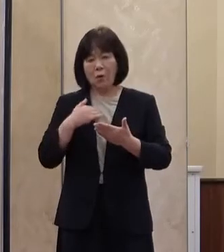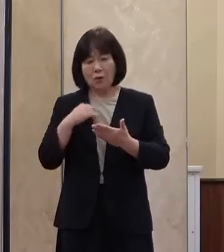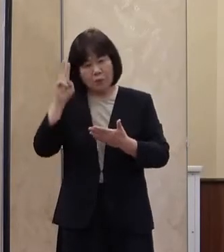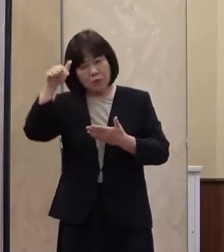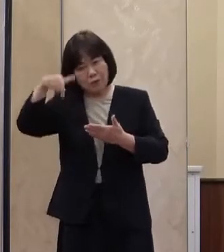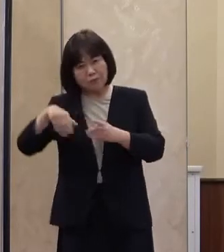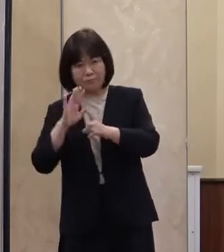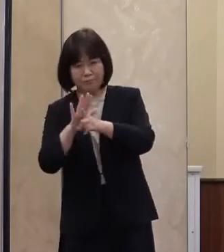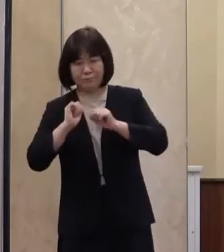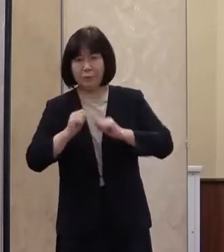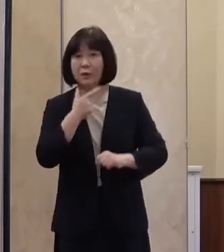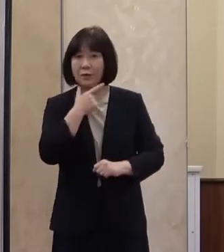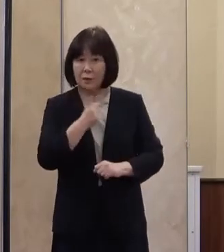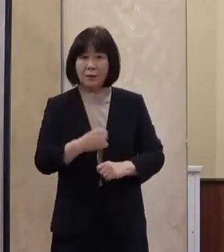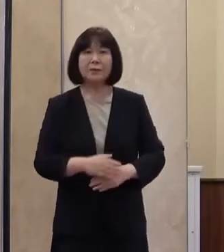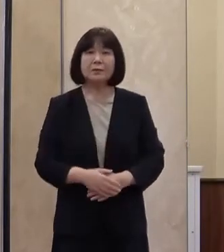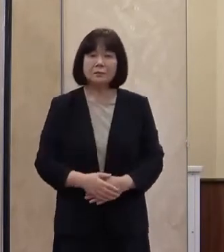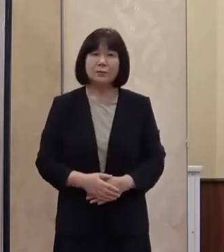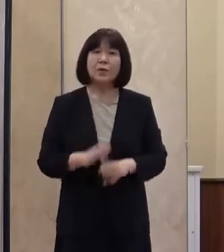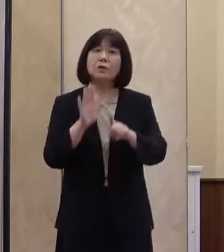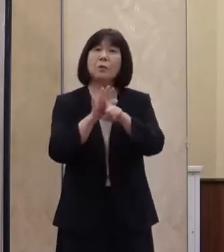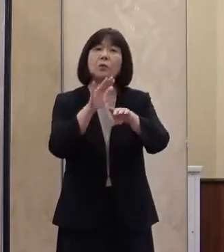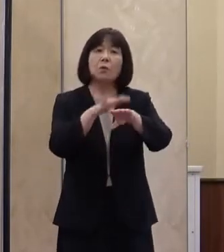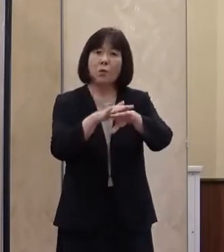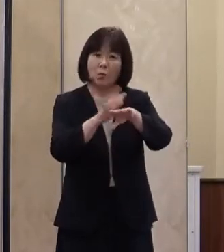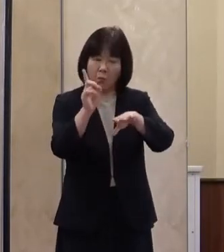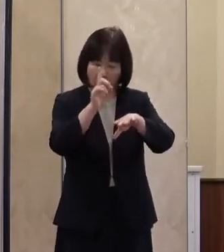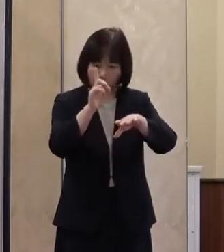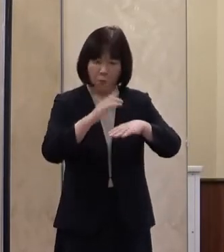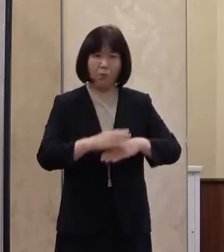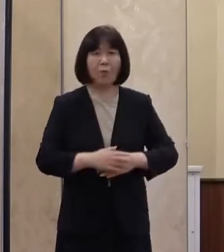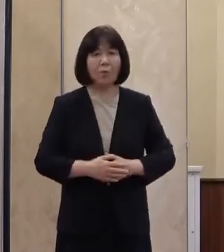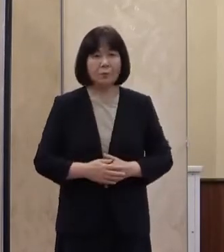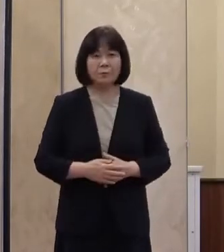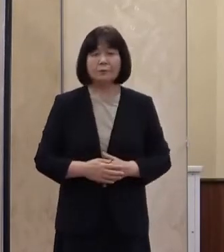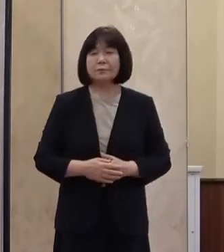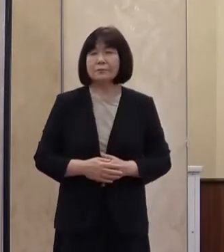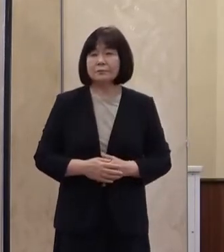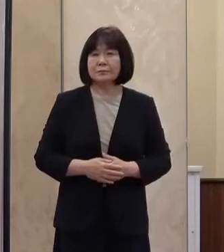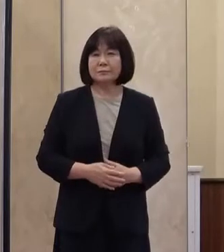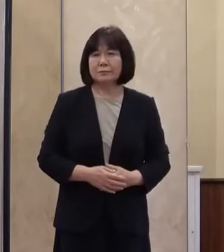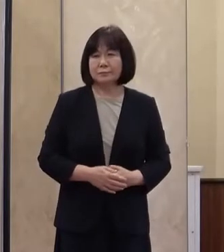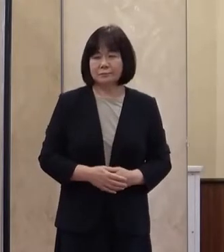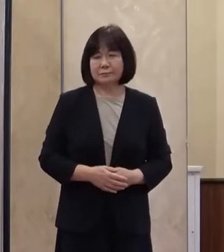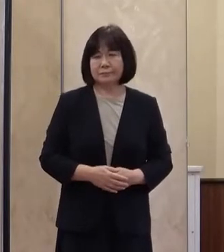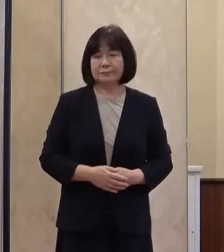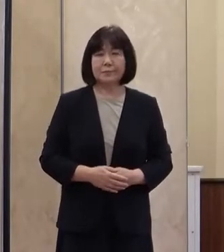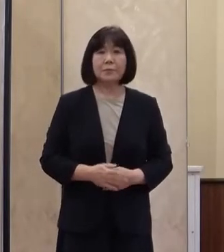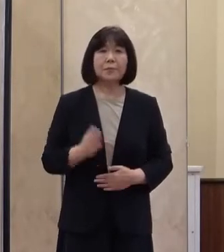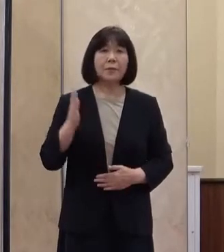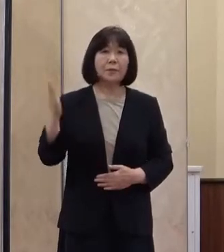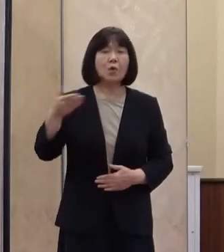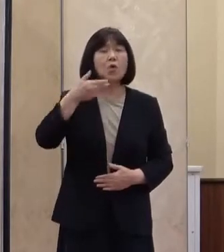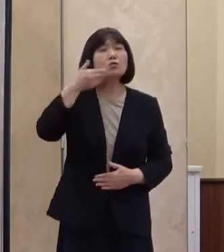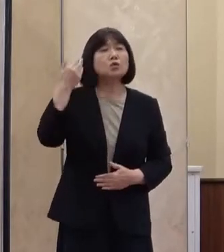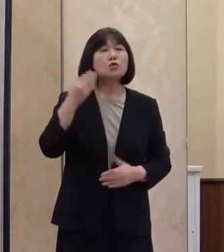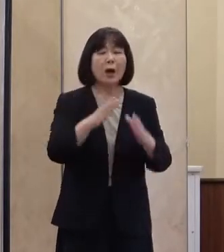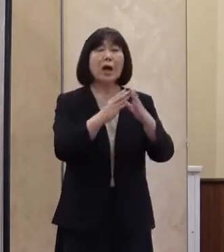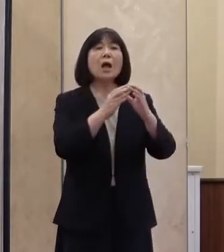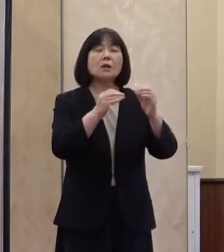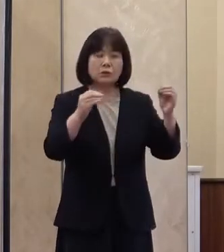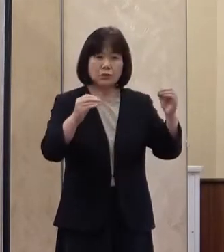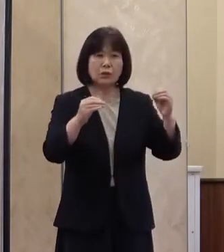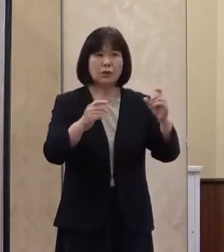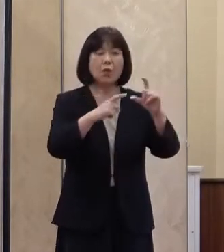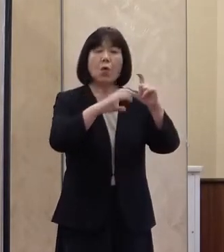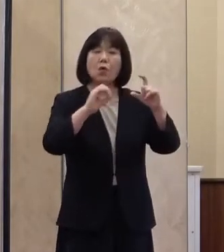ていきたいと思います。次お願いします。じゃあどういうふうにサポートしていくのかということですけども、このブルーにあるところが国の GoTo 商店